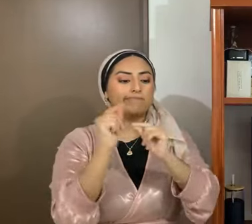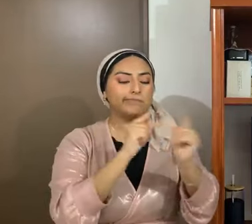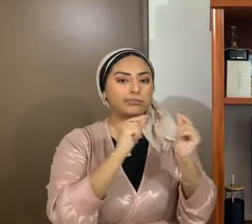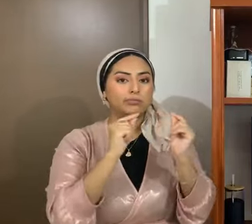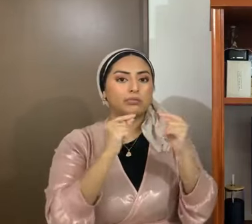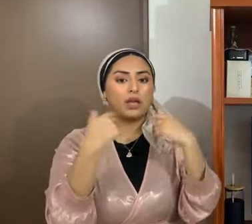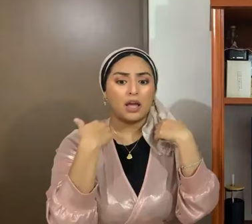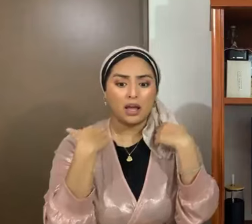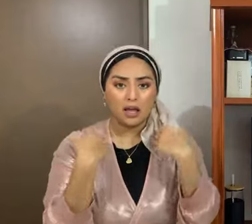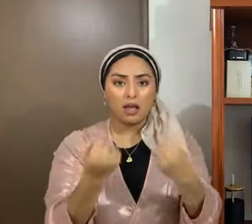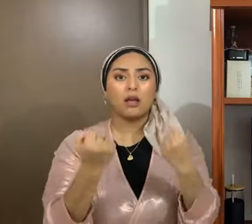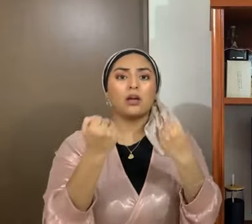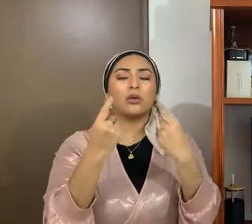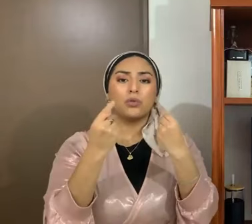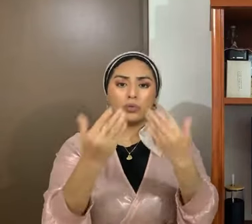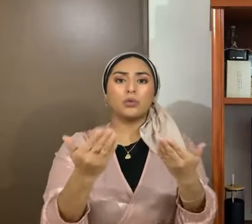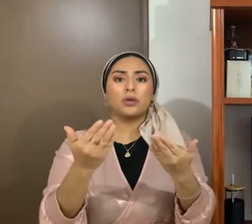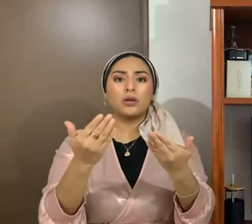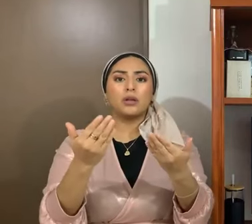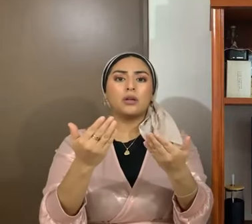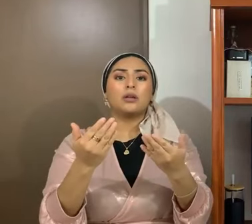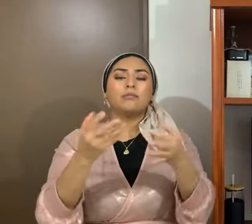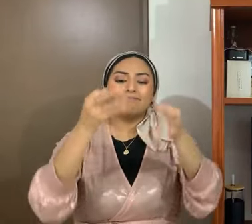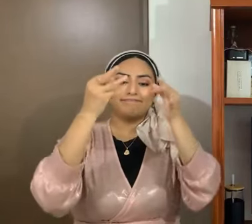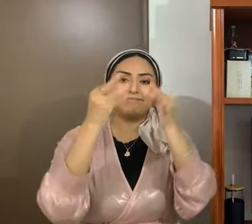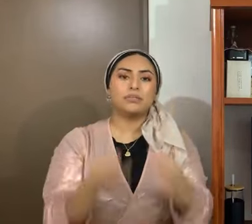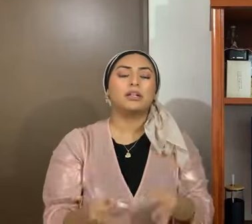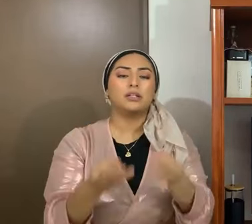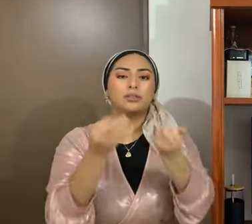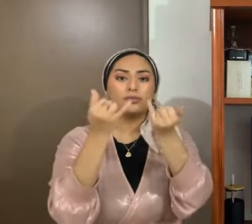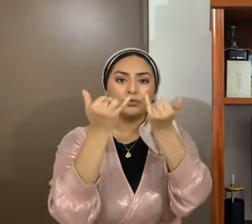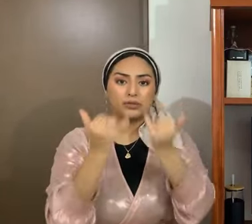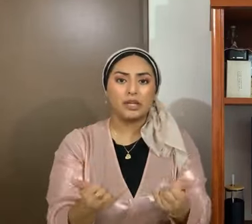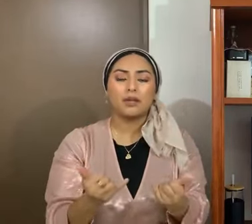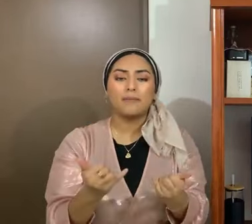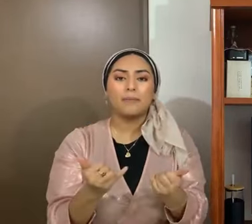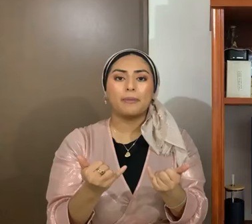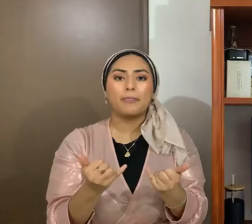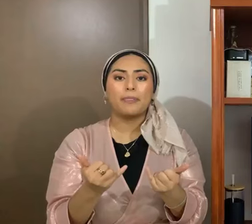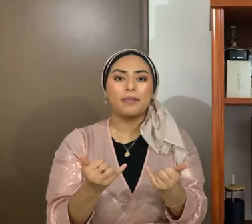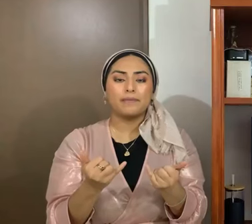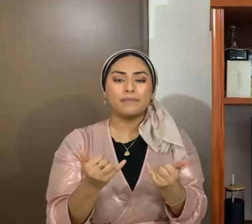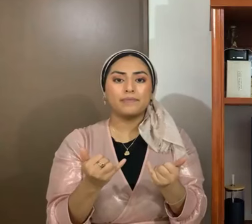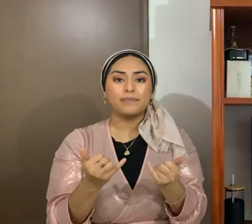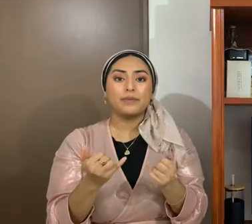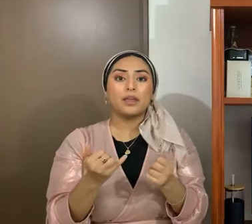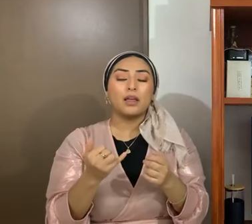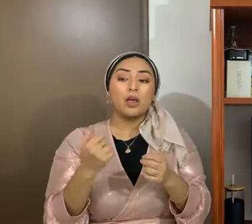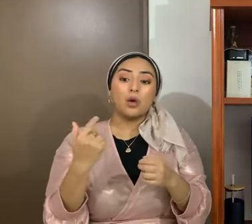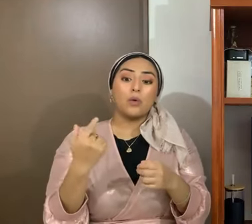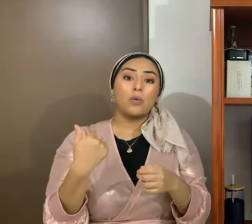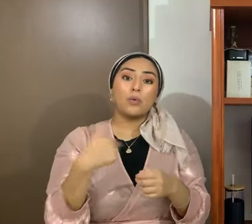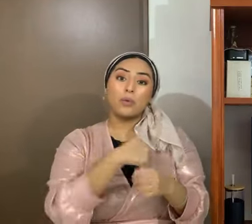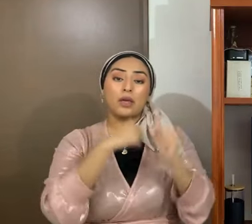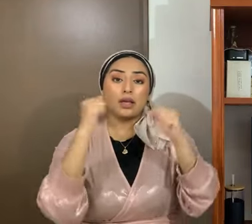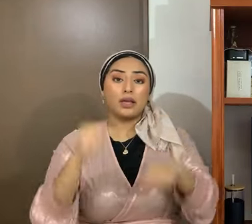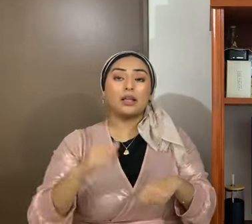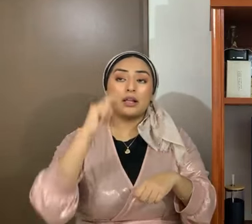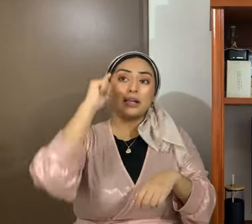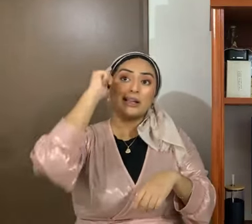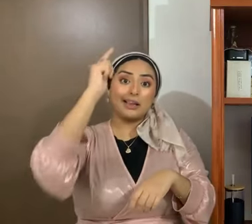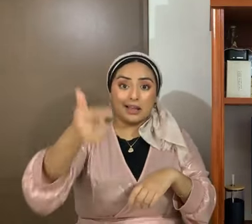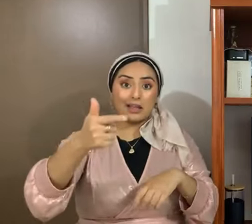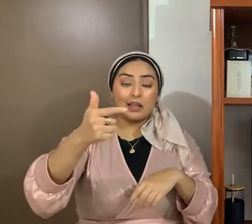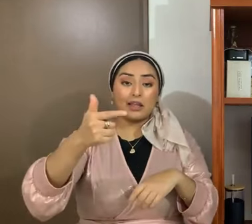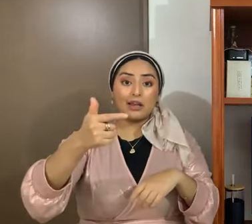¿Sí? Ánimo, haga usted ese pacto, tome la decisión hoy. Porque entonces así podremos después entrar,